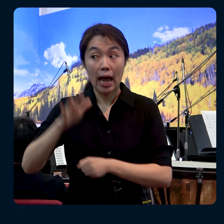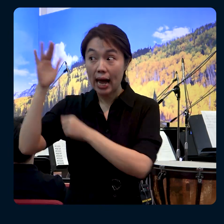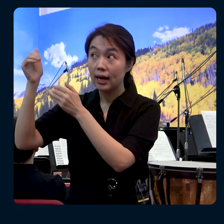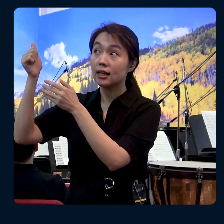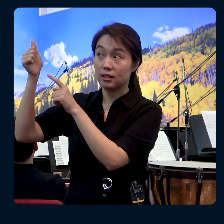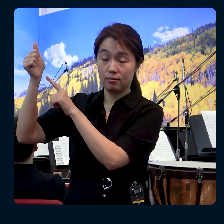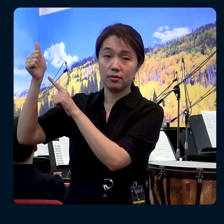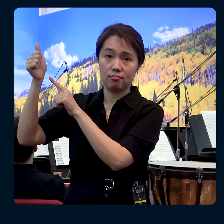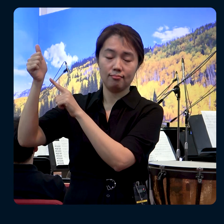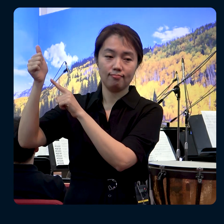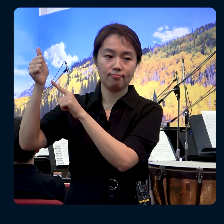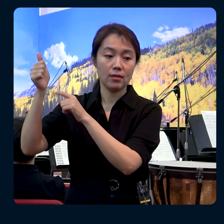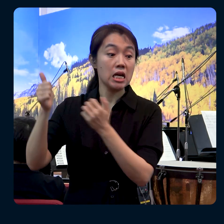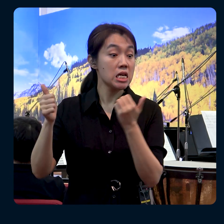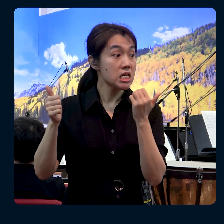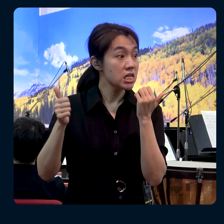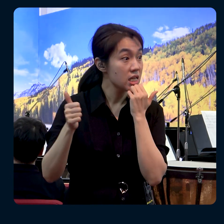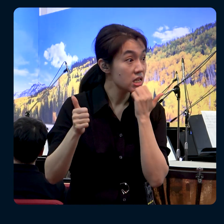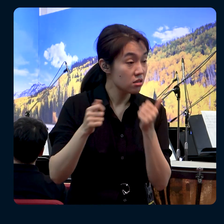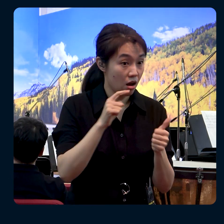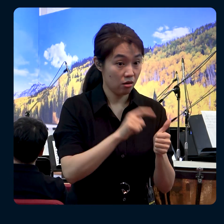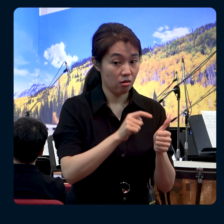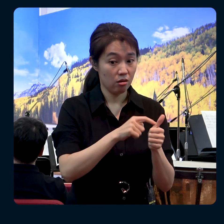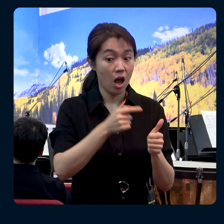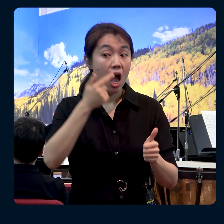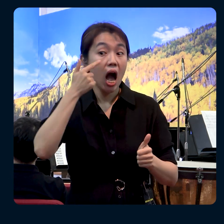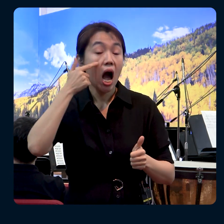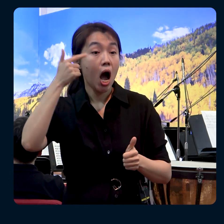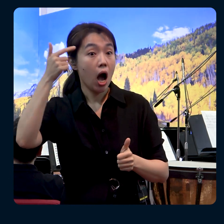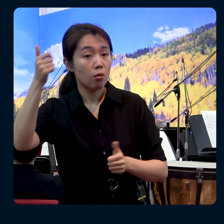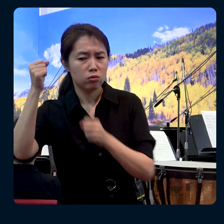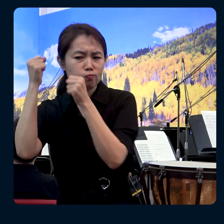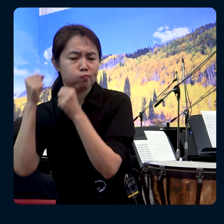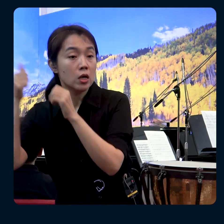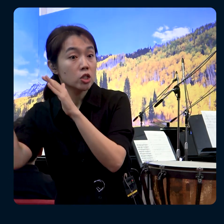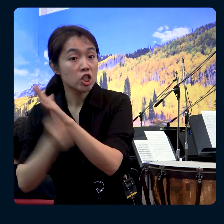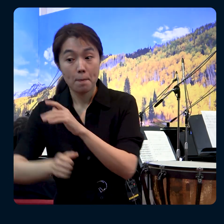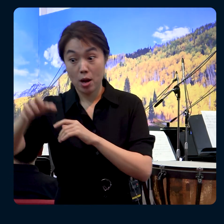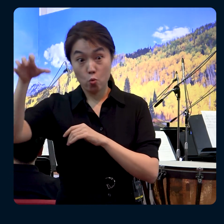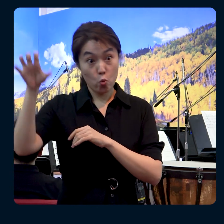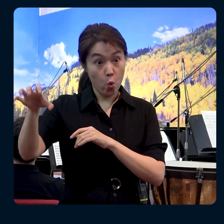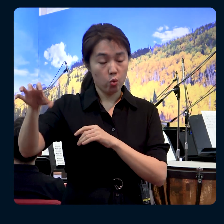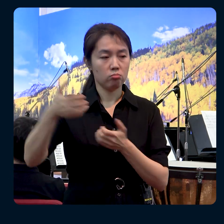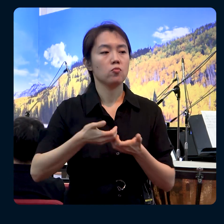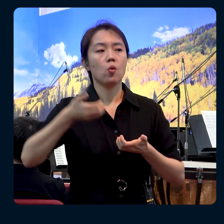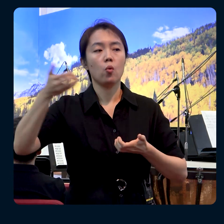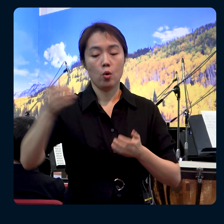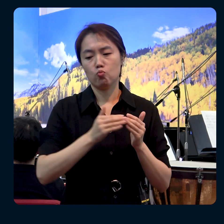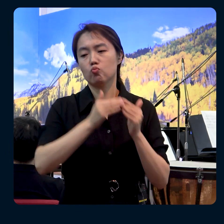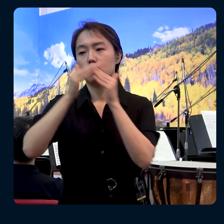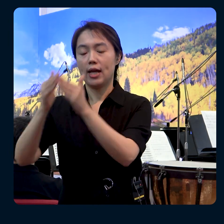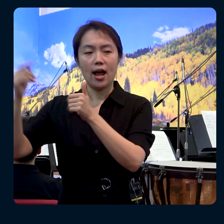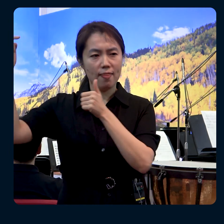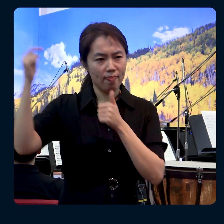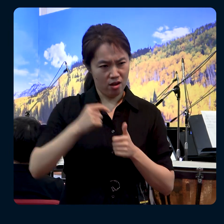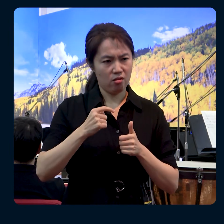하나님은 이삭한테 바로 그 아버지가 정착에 실패한 그 땅으로 올라가라고 말씀하시는 거예요.